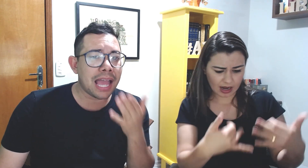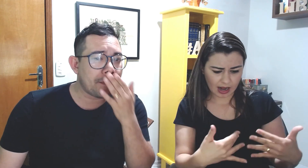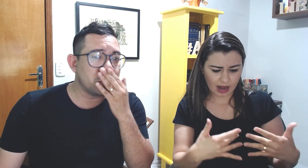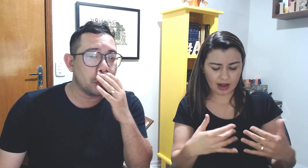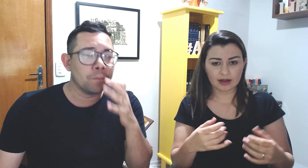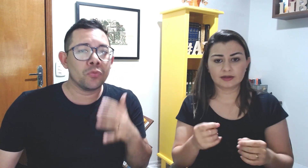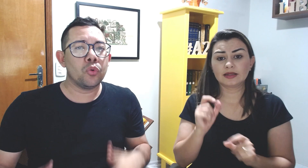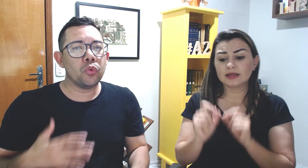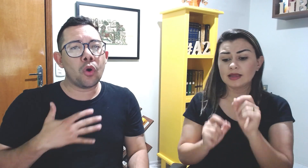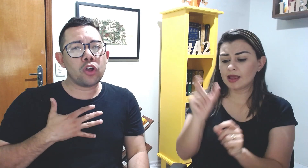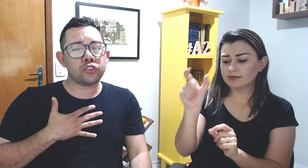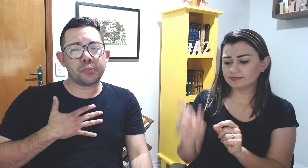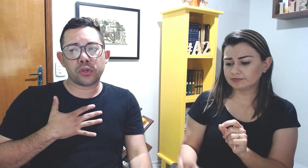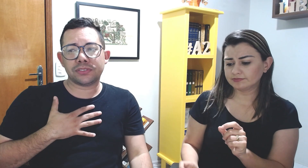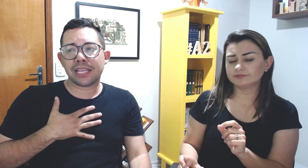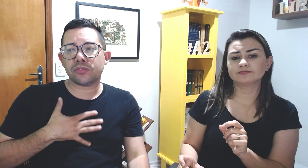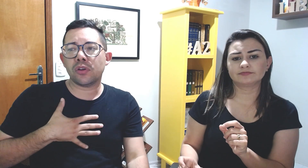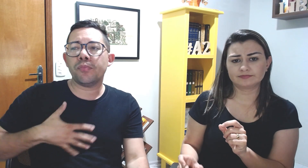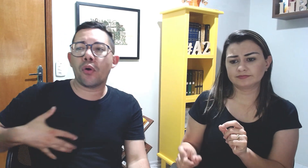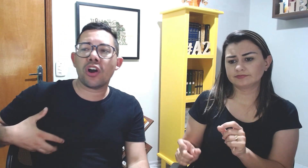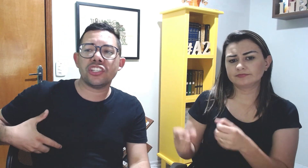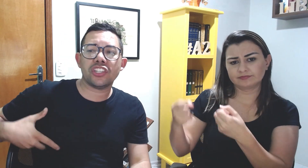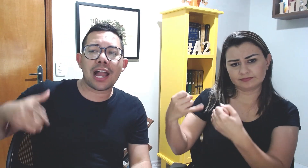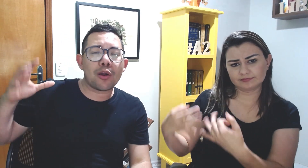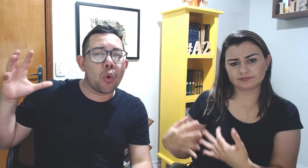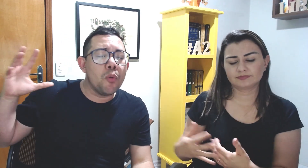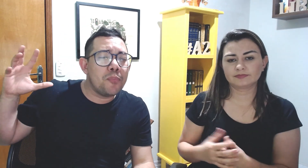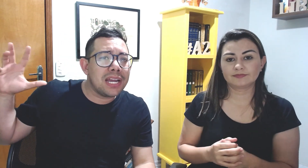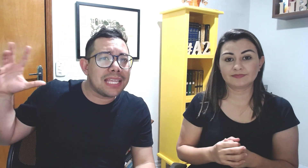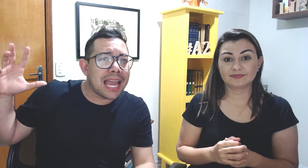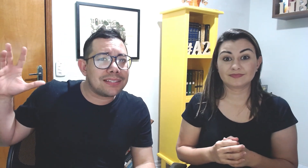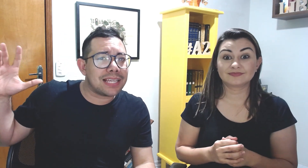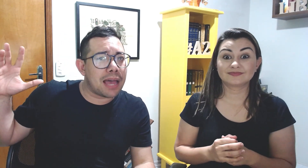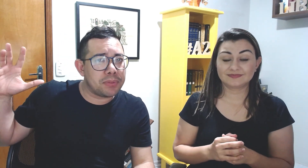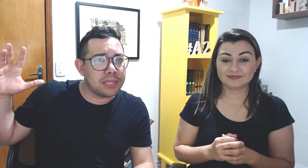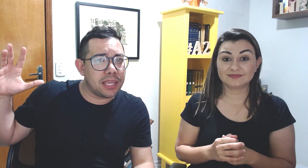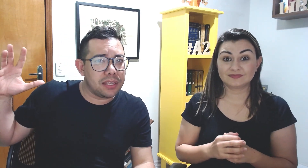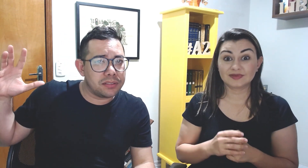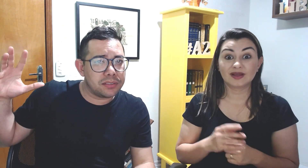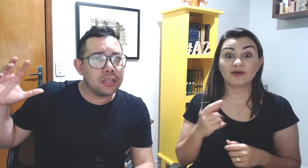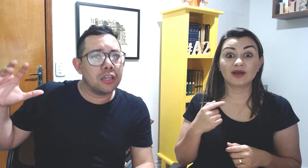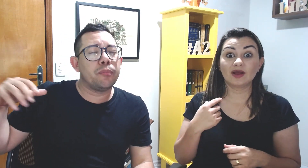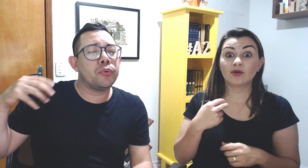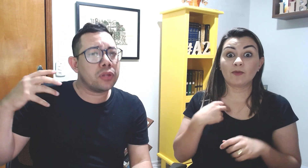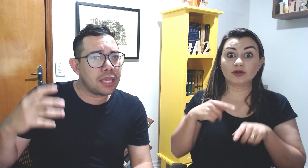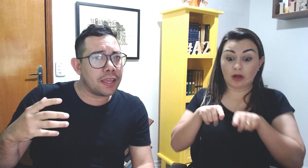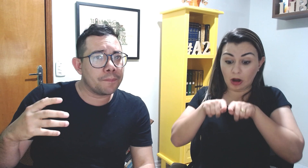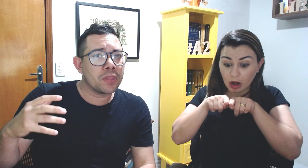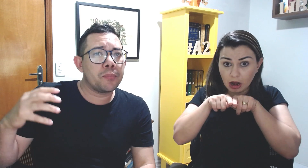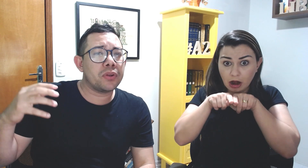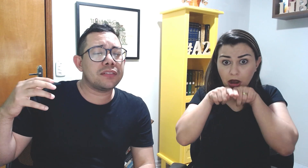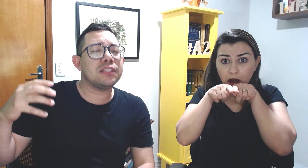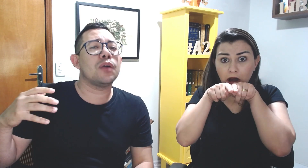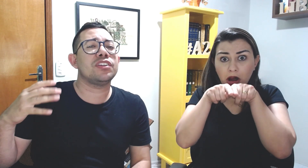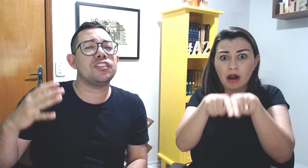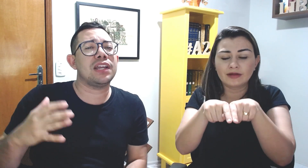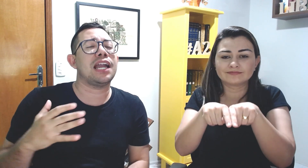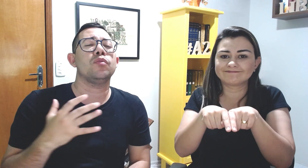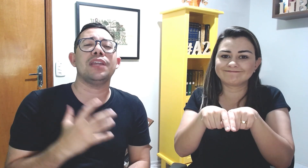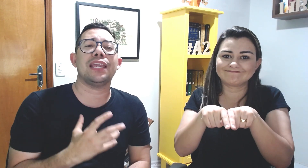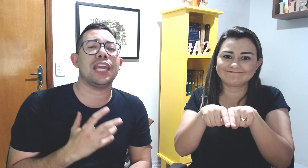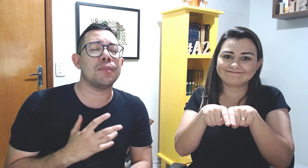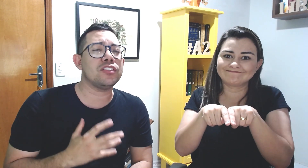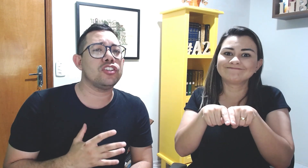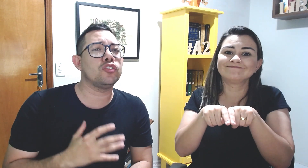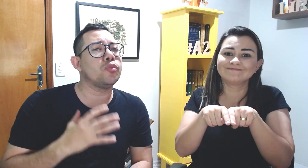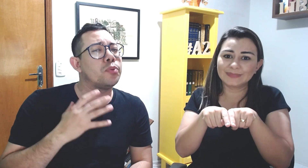fale rápido, o nosso processo não pode acompanhar essa rapidez. Por quê? Porque senão a gente vai cair